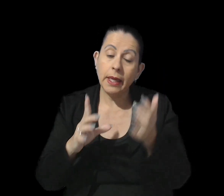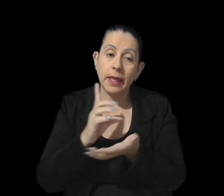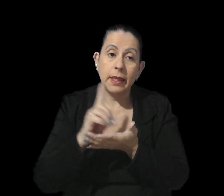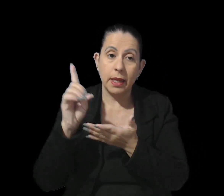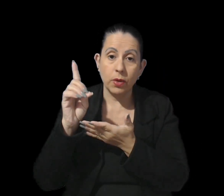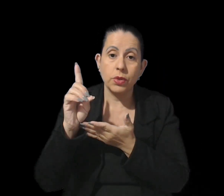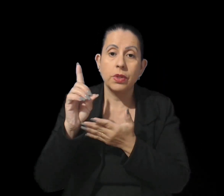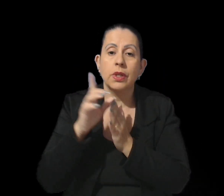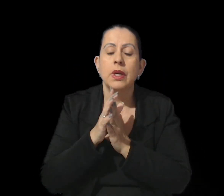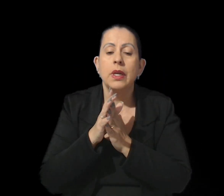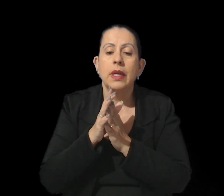que Deus,